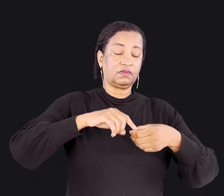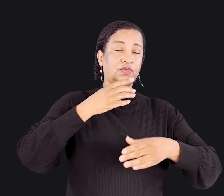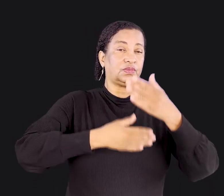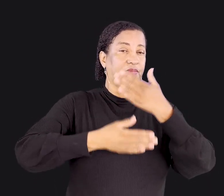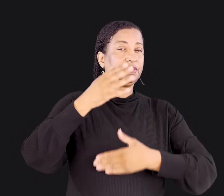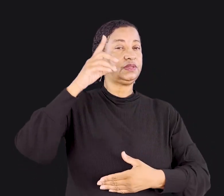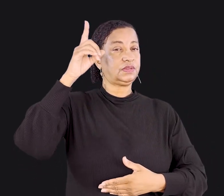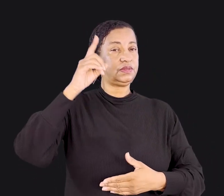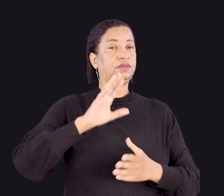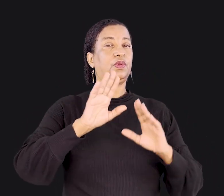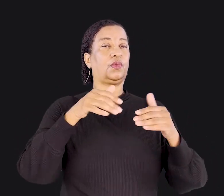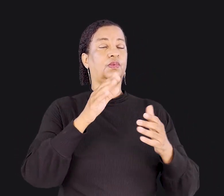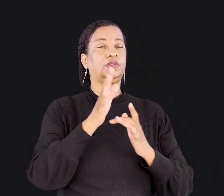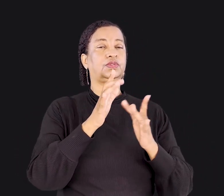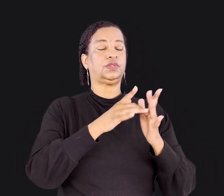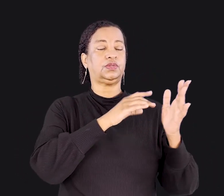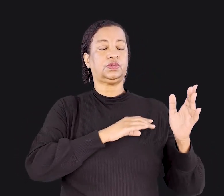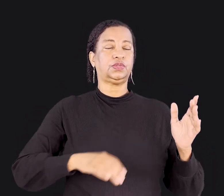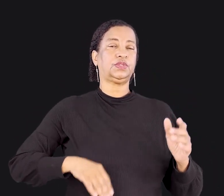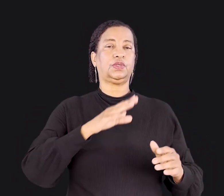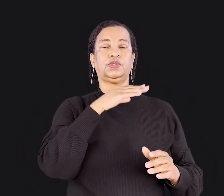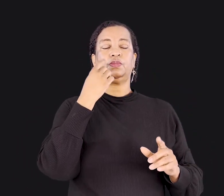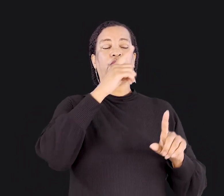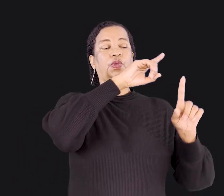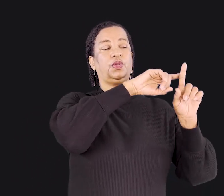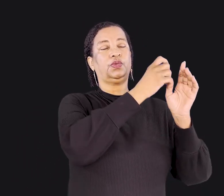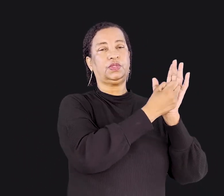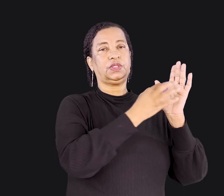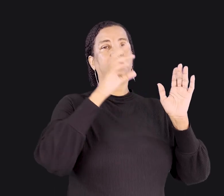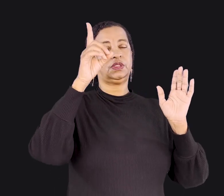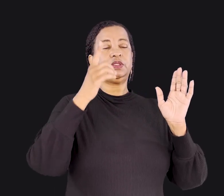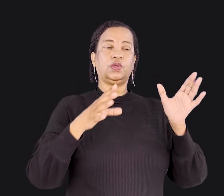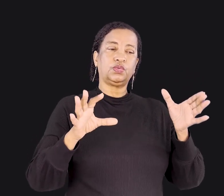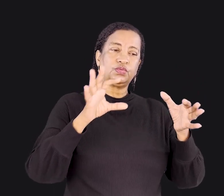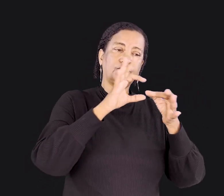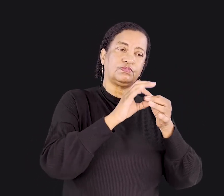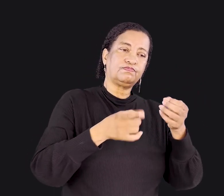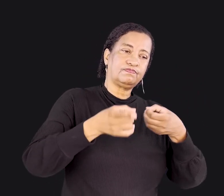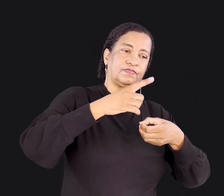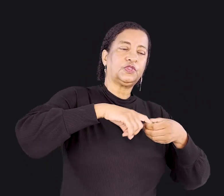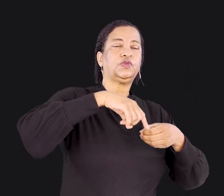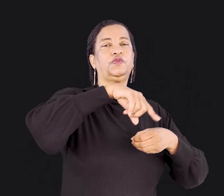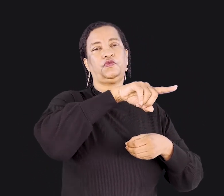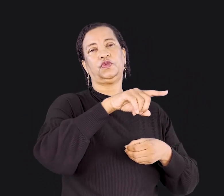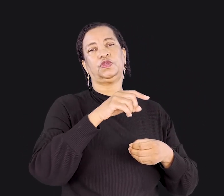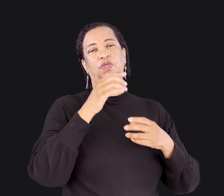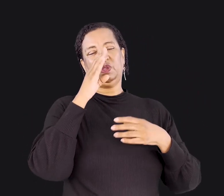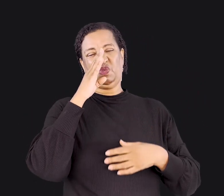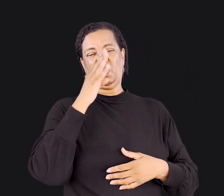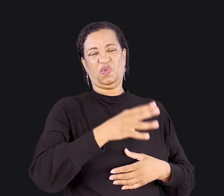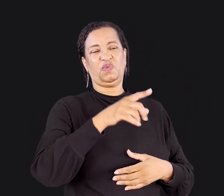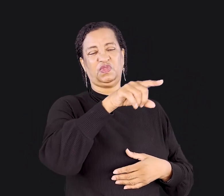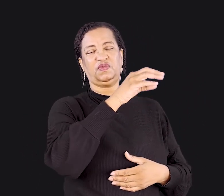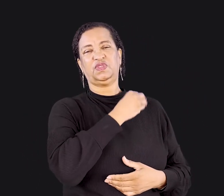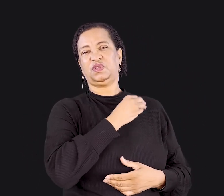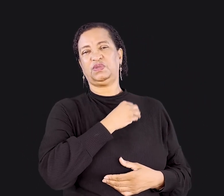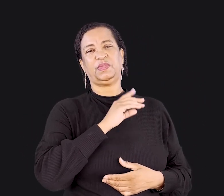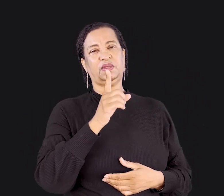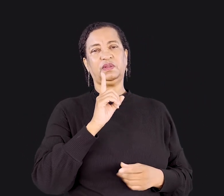Deus? Quando Jesus Cristo morreu na cruz, Deus reconciliou-se com você. Deus não o acusa mais dos seus pecados porque Jesus